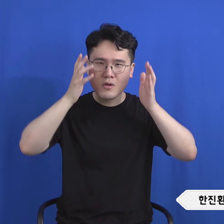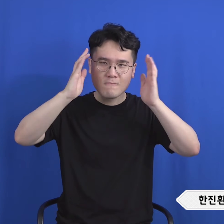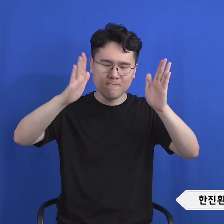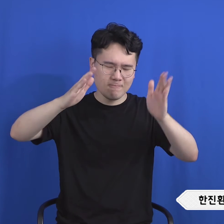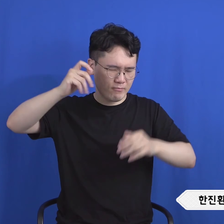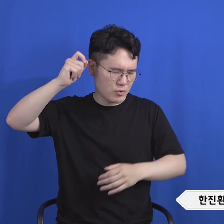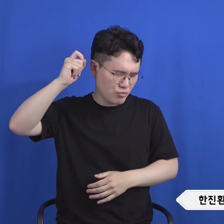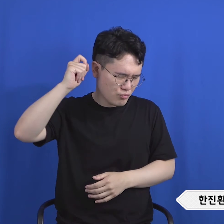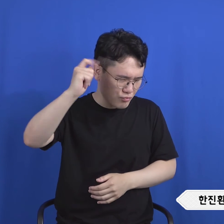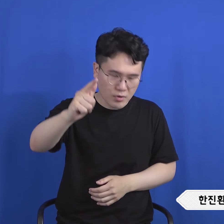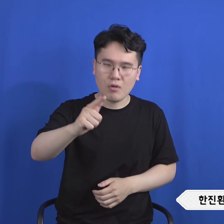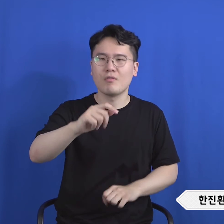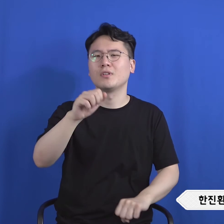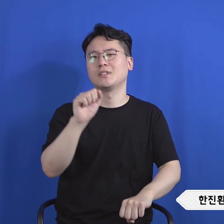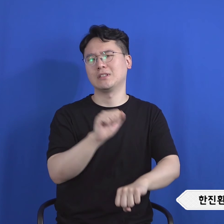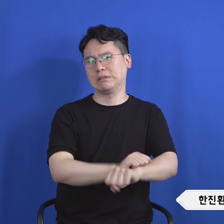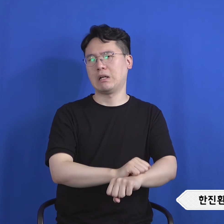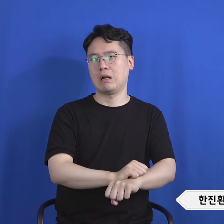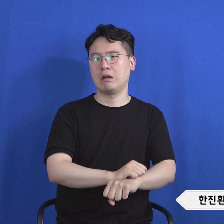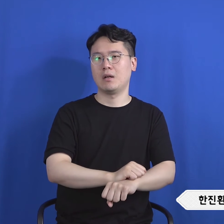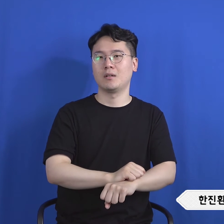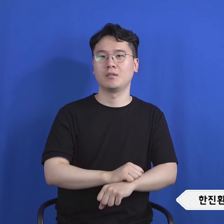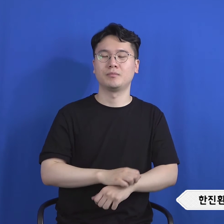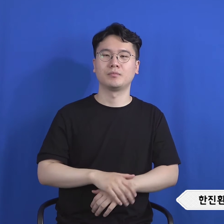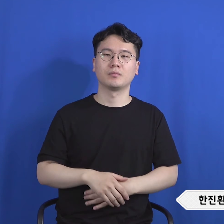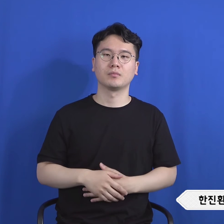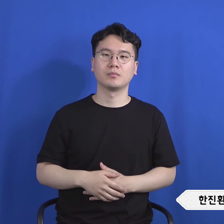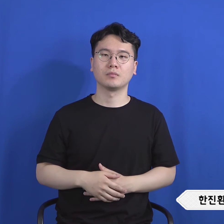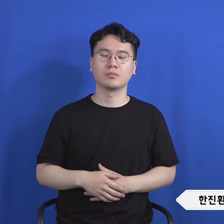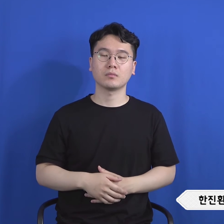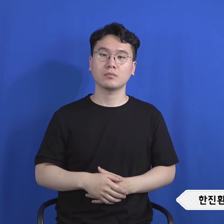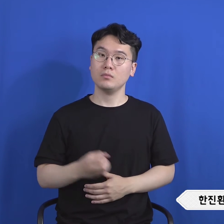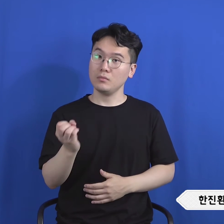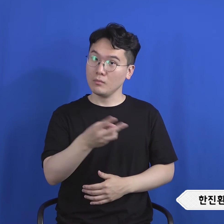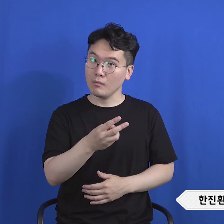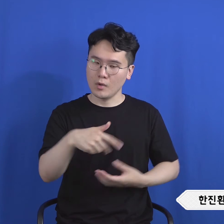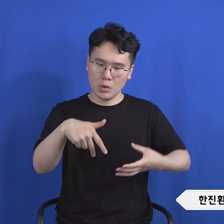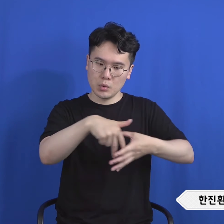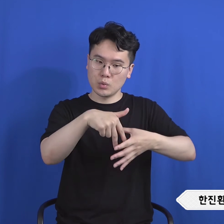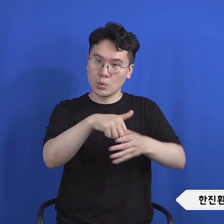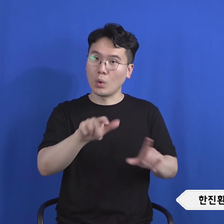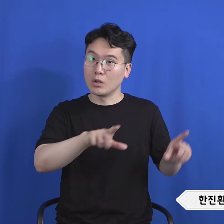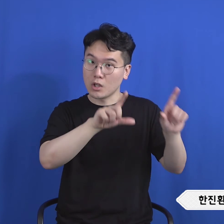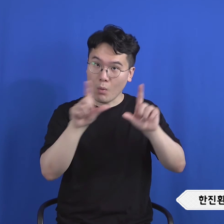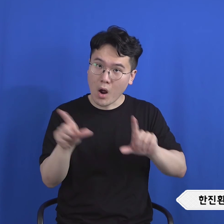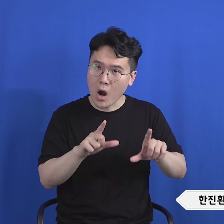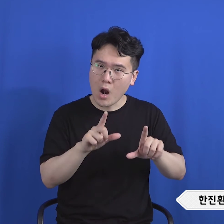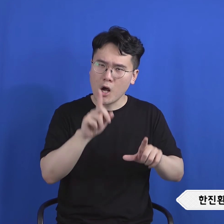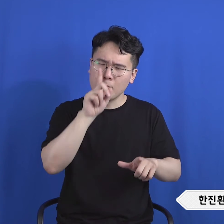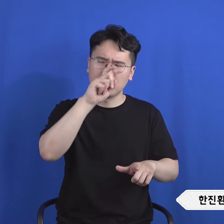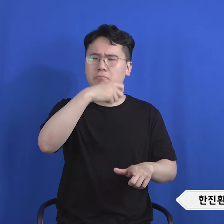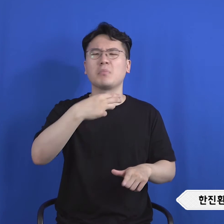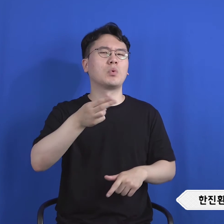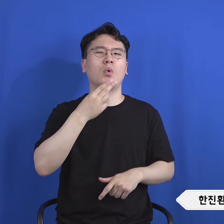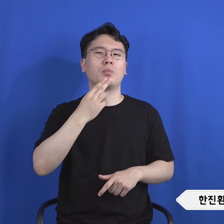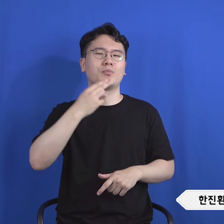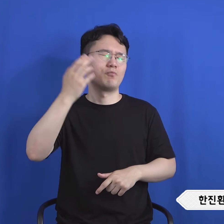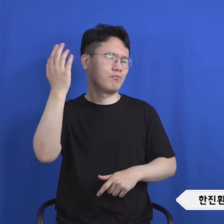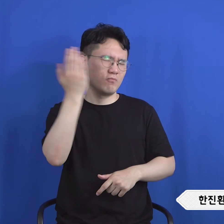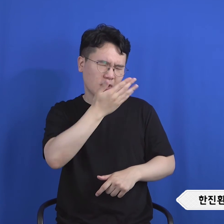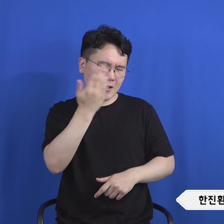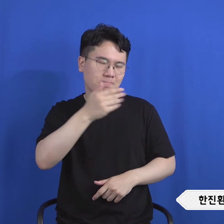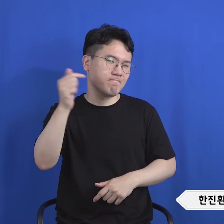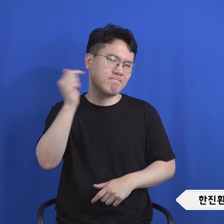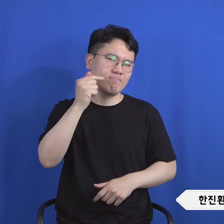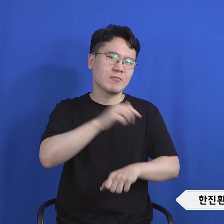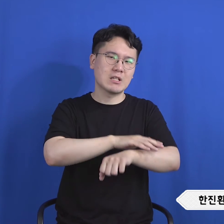최고의 석학이라고 할 수 있는 가말리알 문화에서 수학을 했지요. 종교 생활로 하면 도대체 별 흠이 없는 정도로